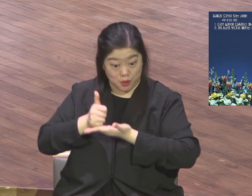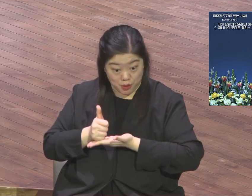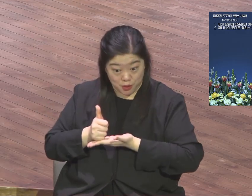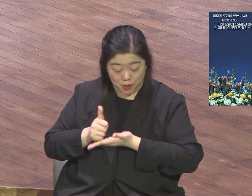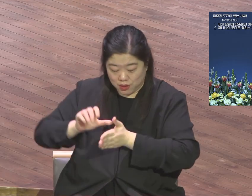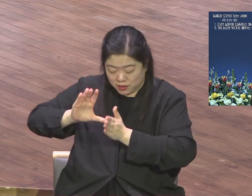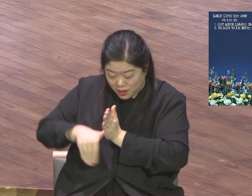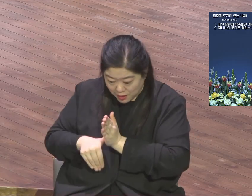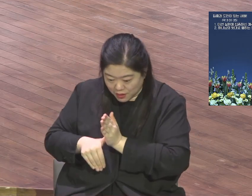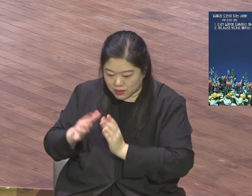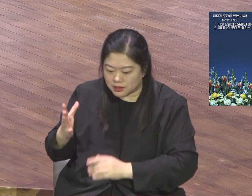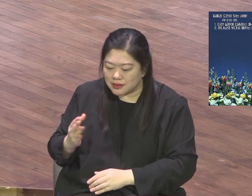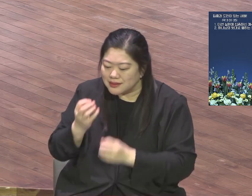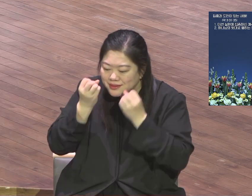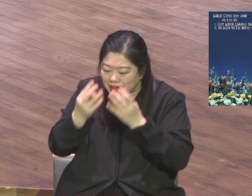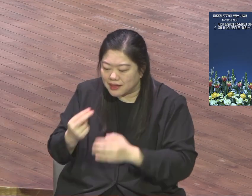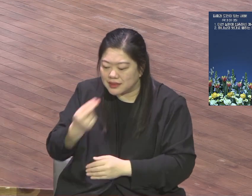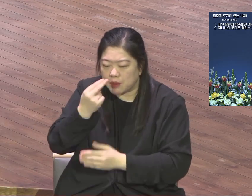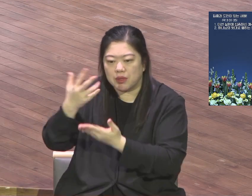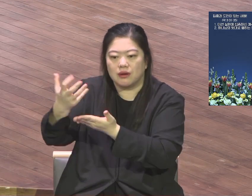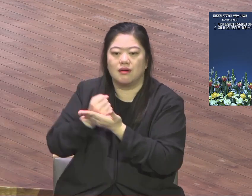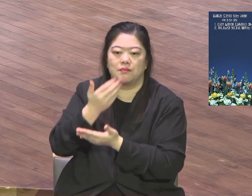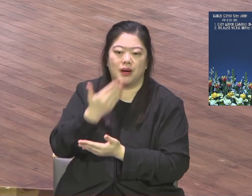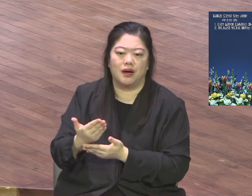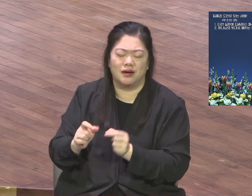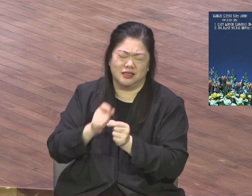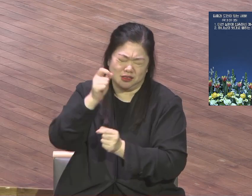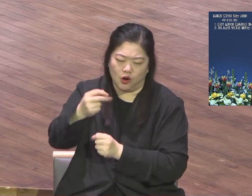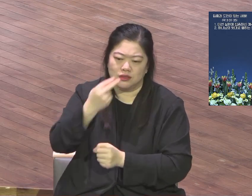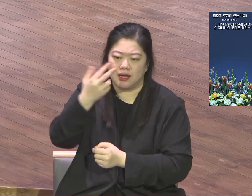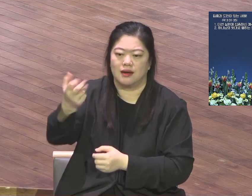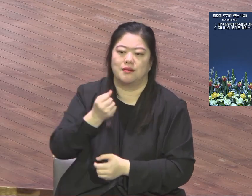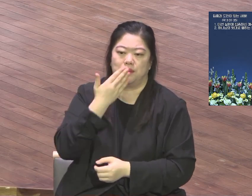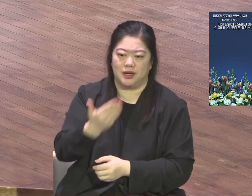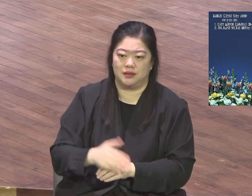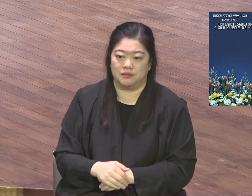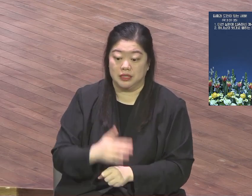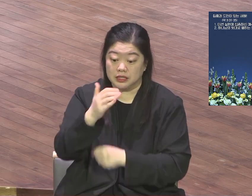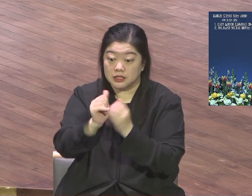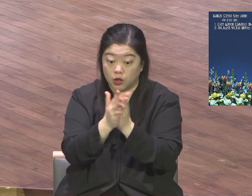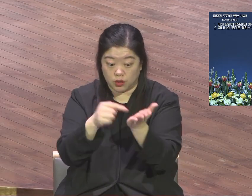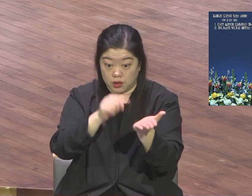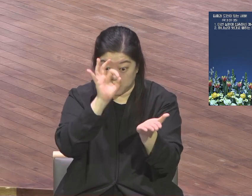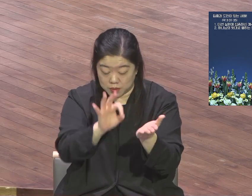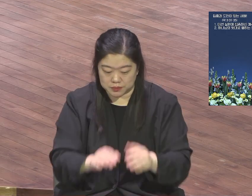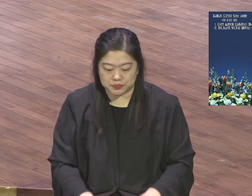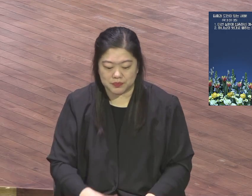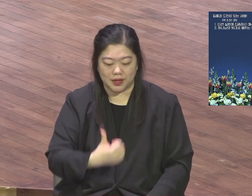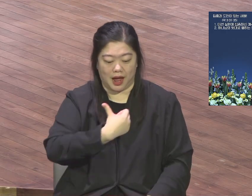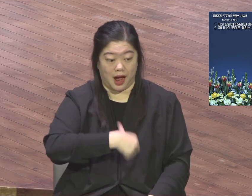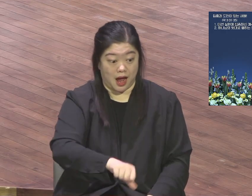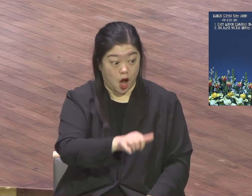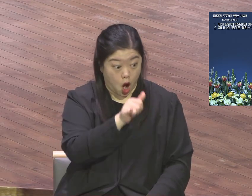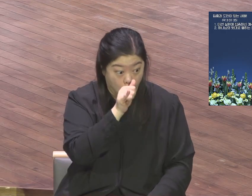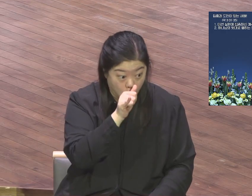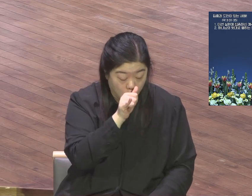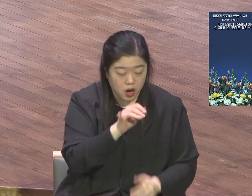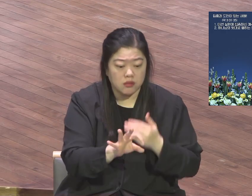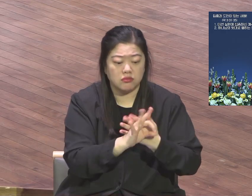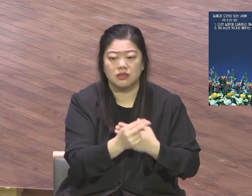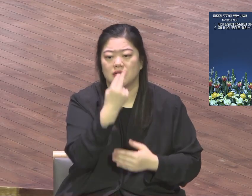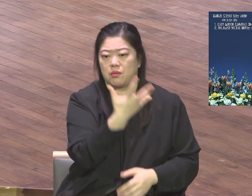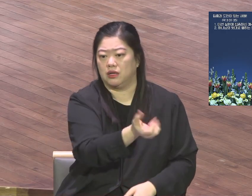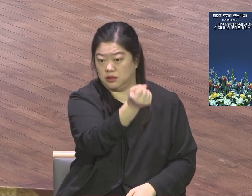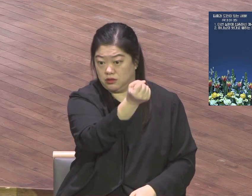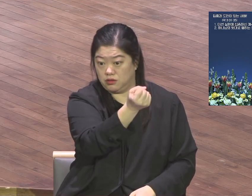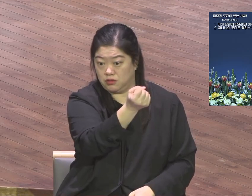생명 주세요. 영생 주신다고. 아들이 인자는 생명이 있고 영접하는 자, 그 이름